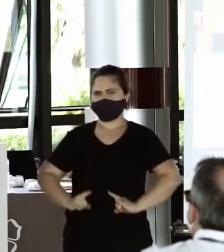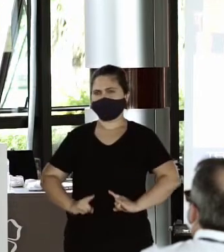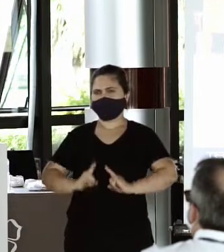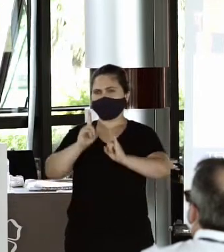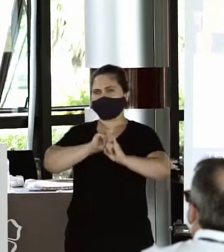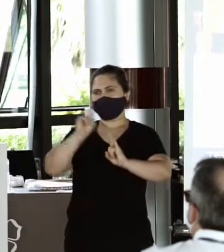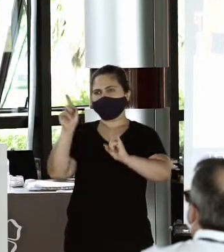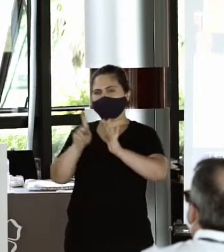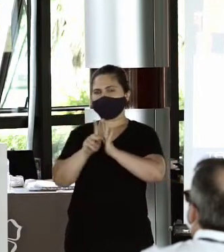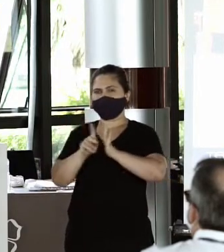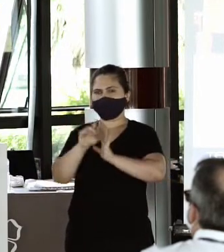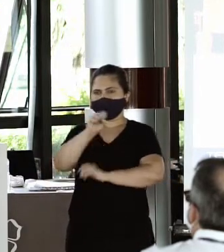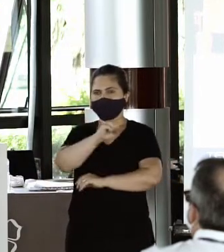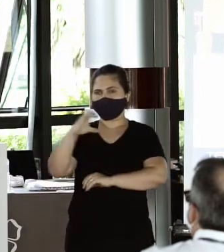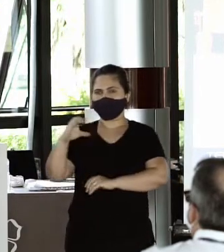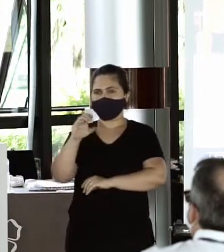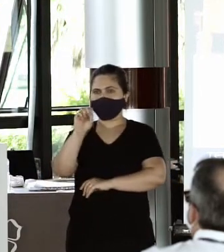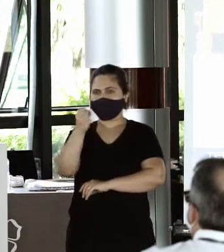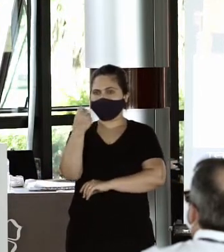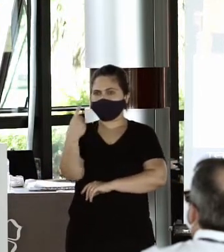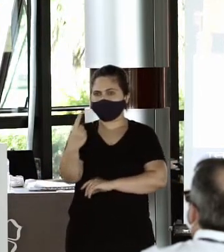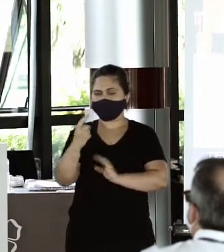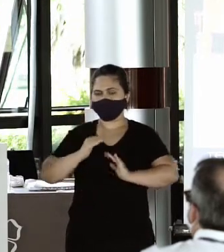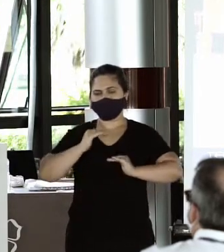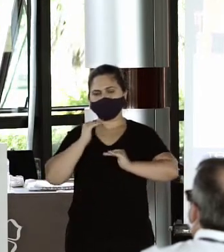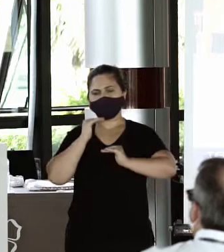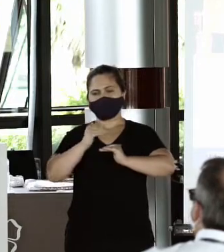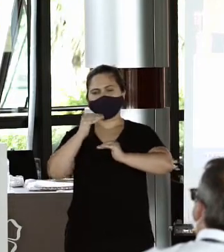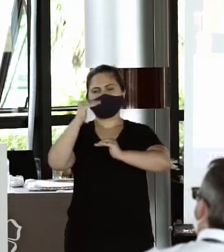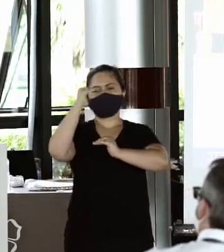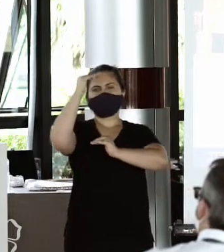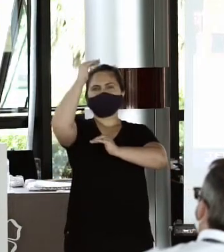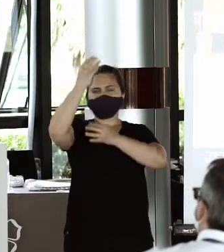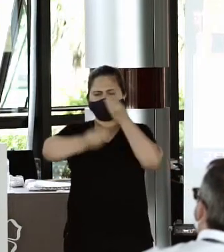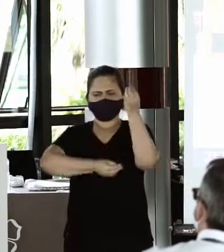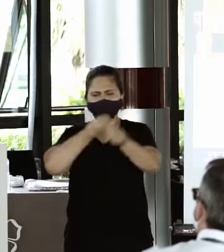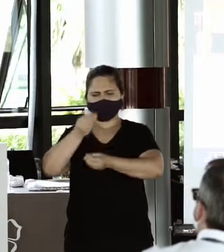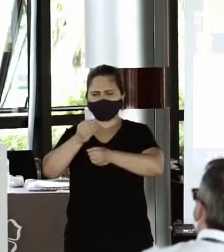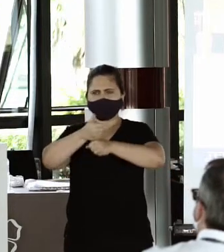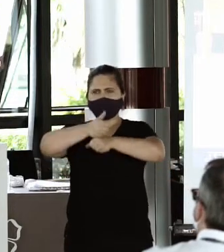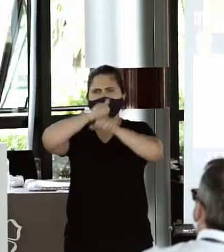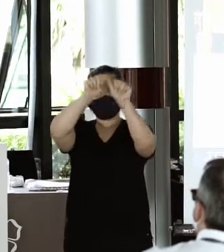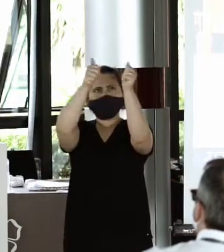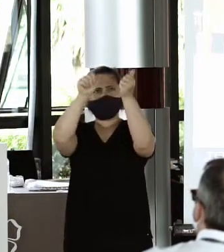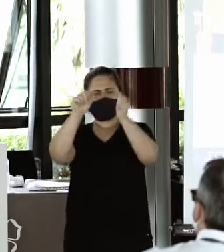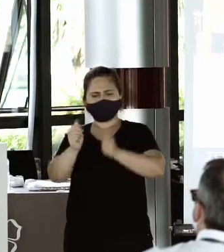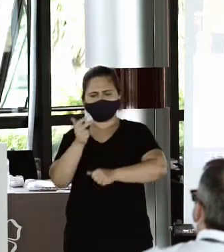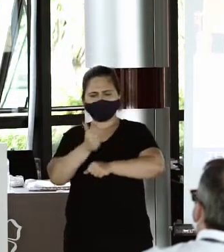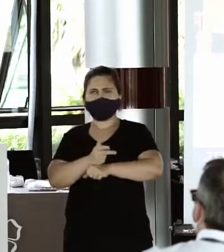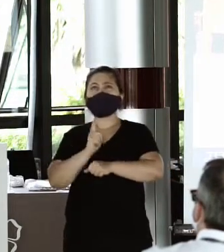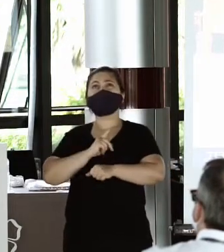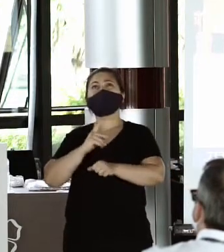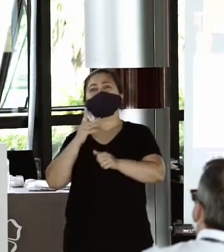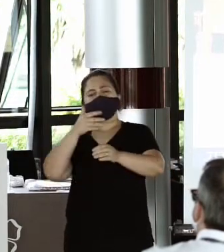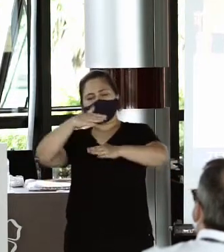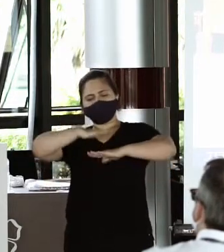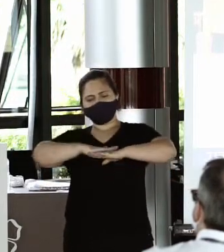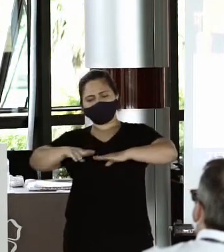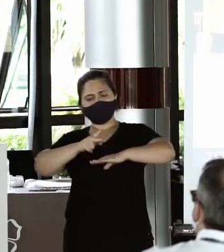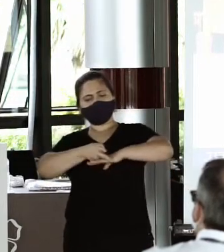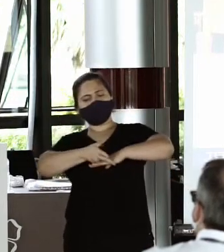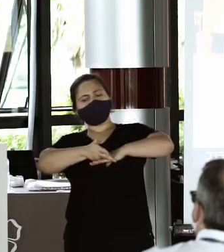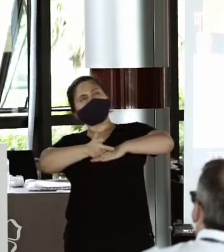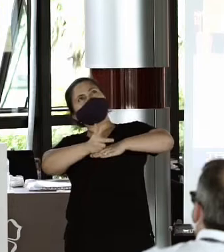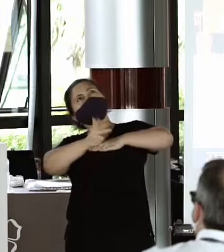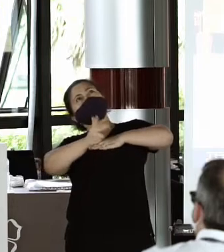em Balneário Camboriú, com 81 andares. Como é que eu vou fazer uma imagem com uma câmera térmica lá do solo, lá